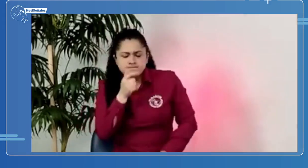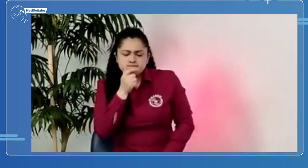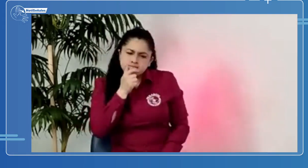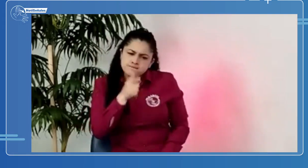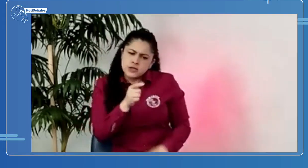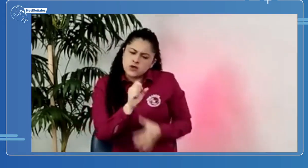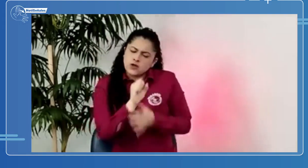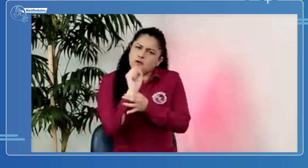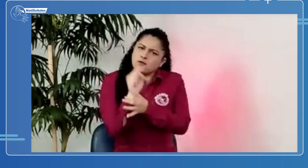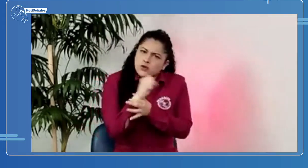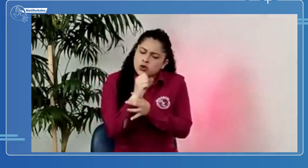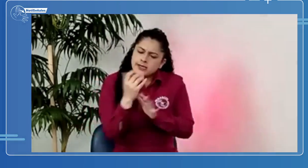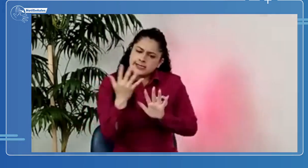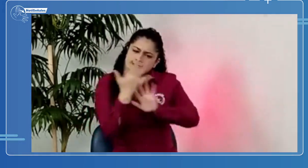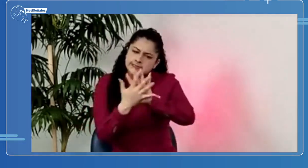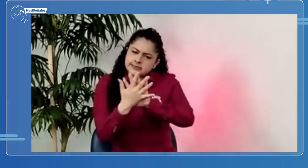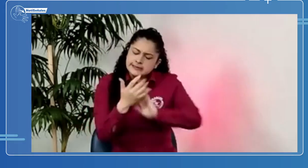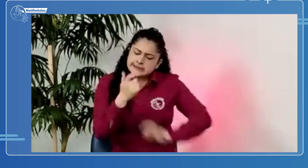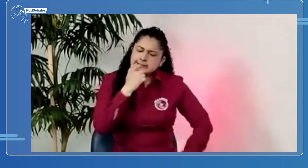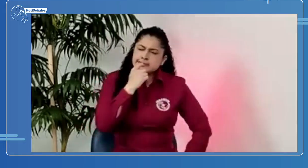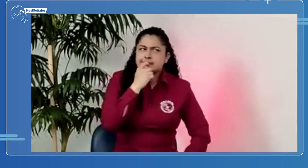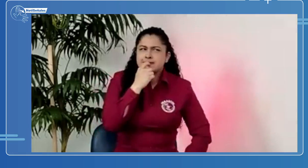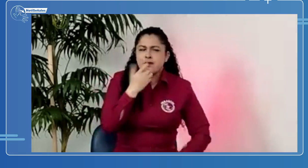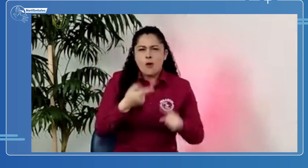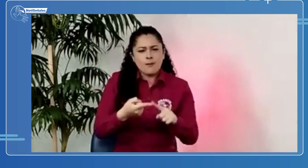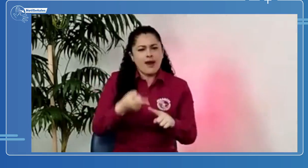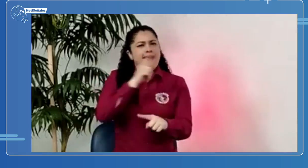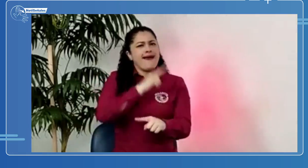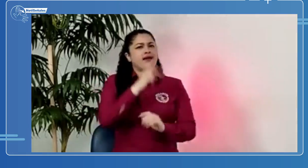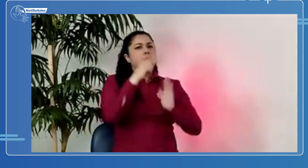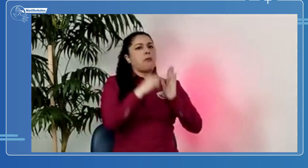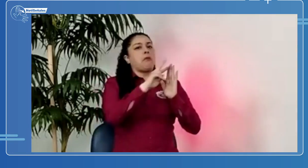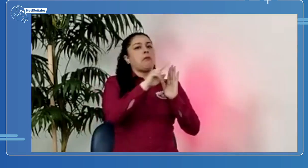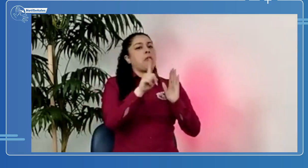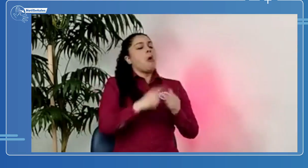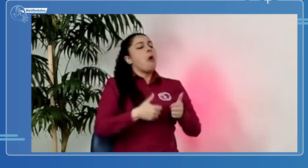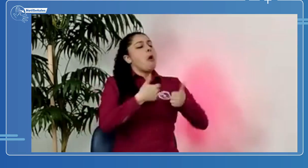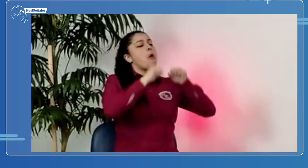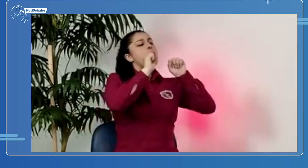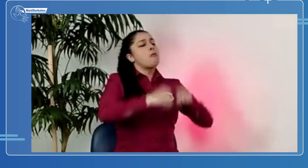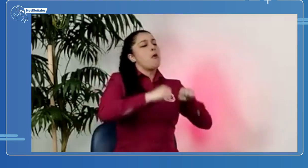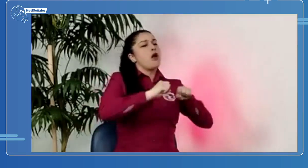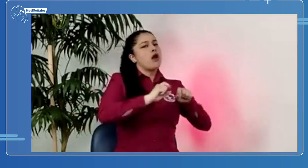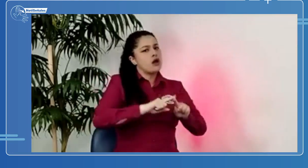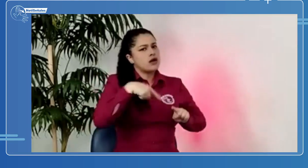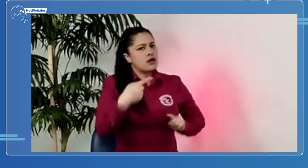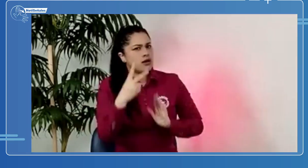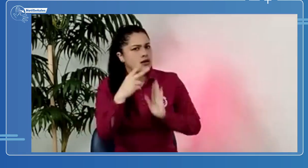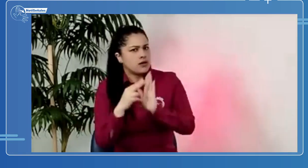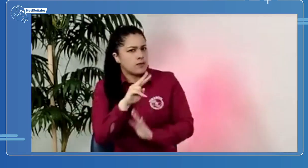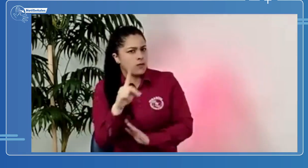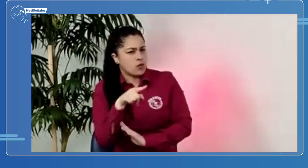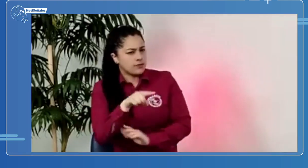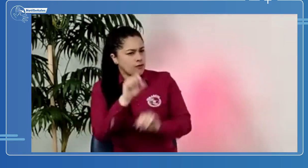nivel nacional se veían la configuración, cómo va, cómo, pues bueno, se hicieron unas aprobaciones